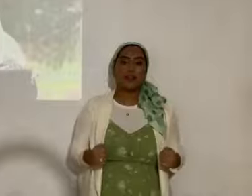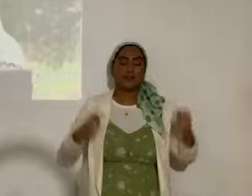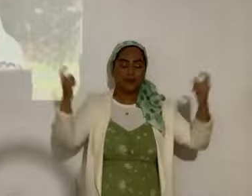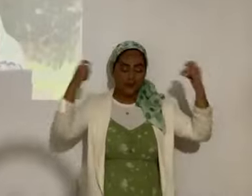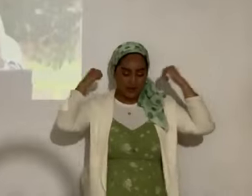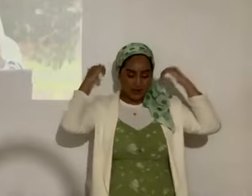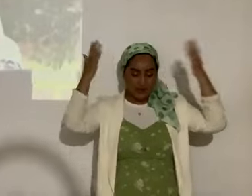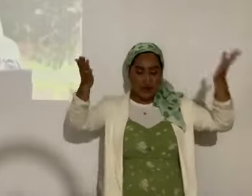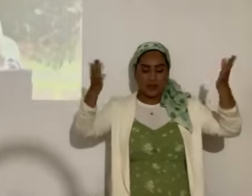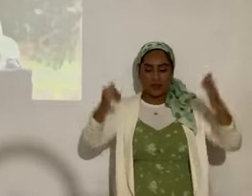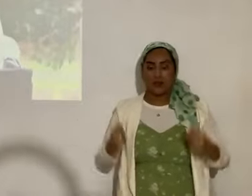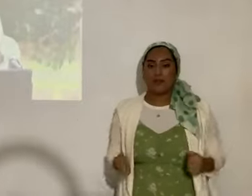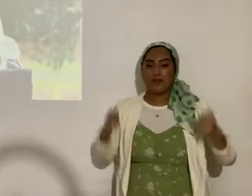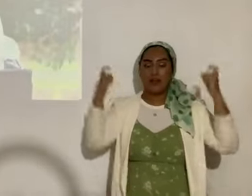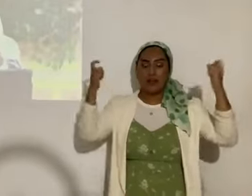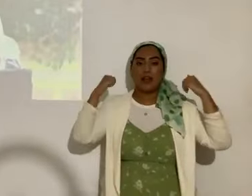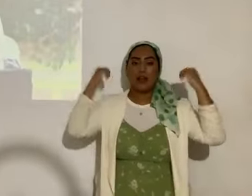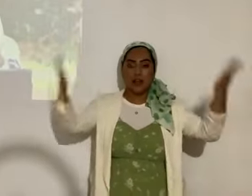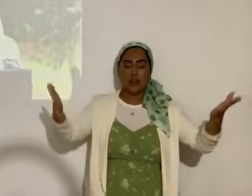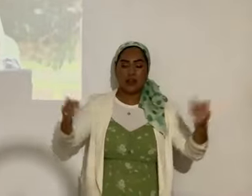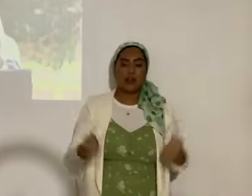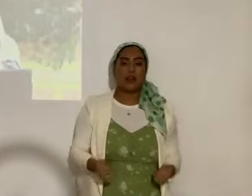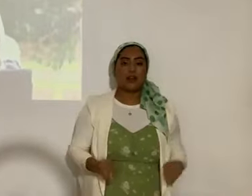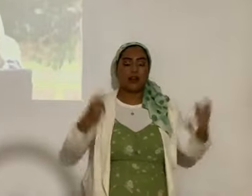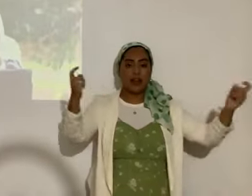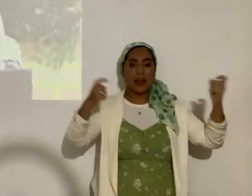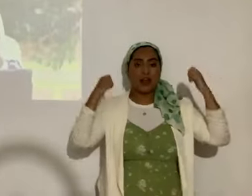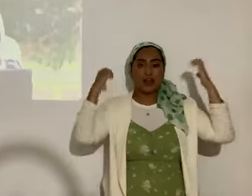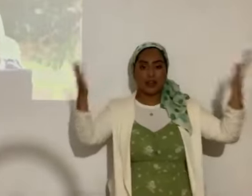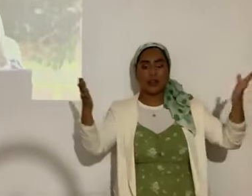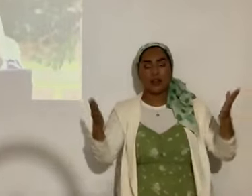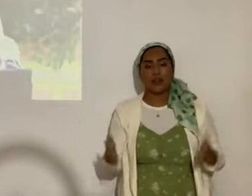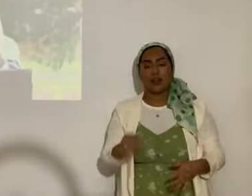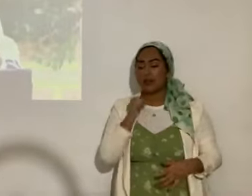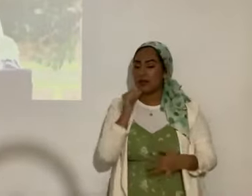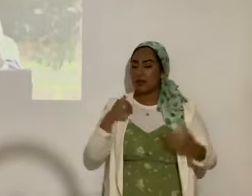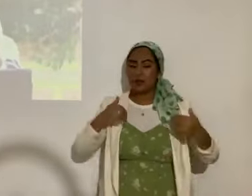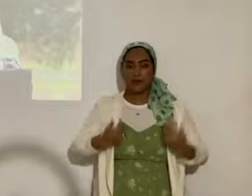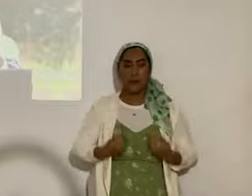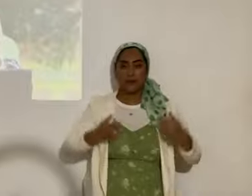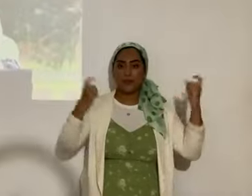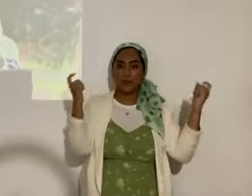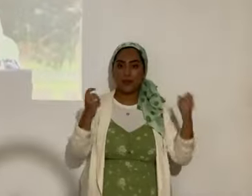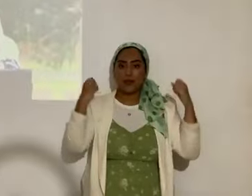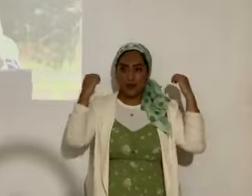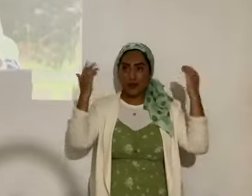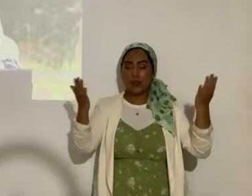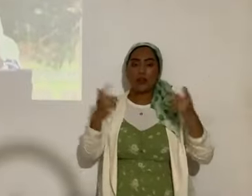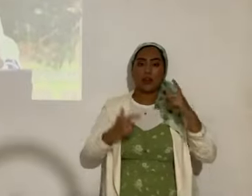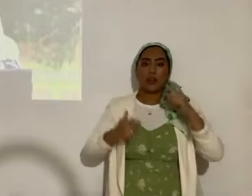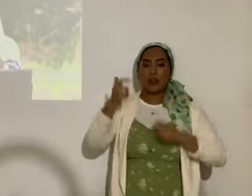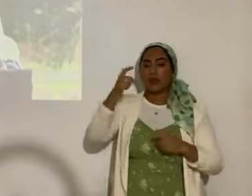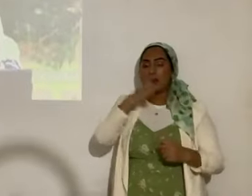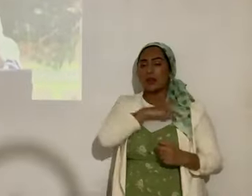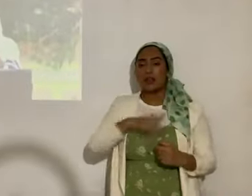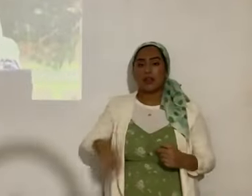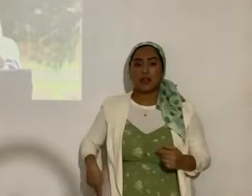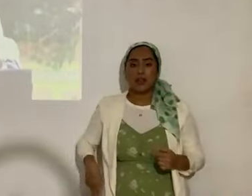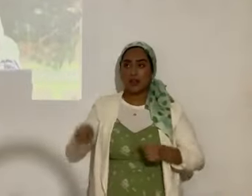aleluya aleluya aleluya alcances de exaltarle al Gran rey